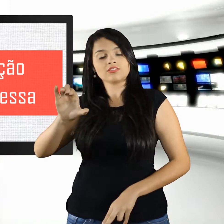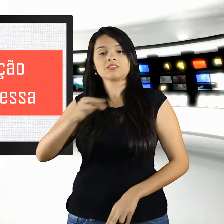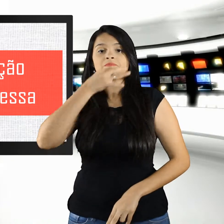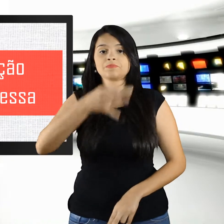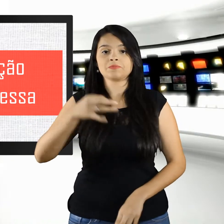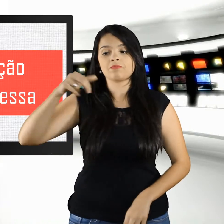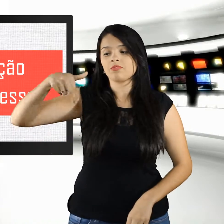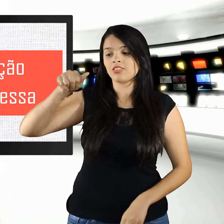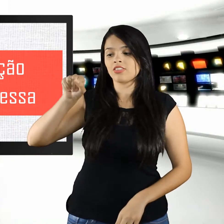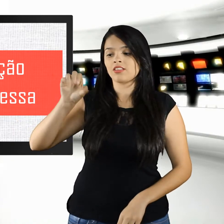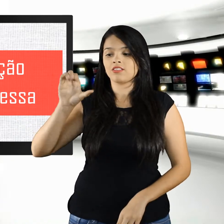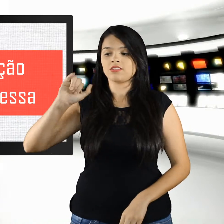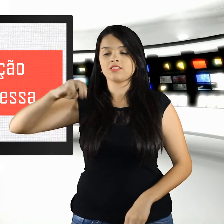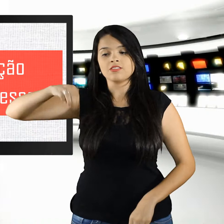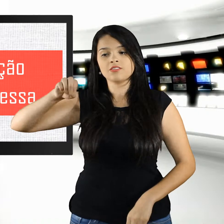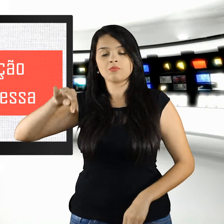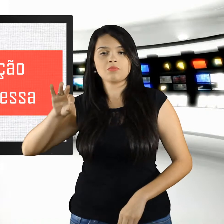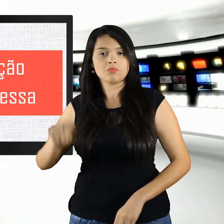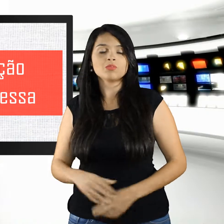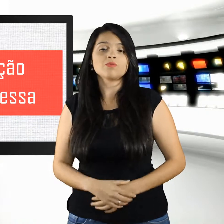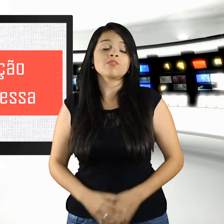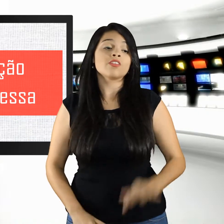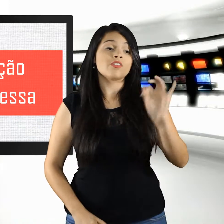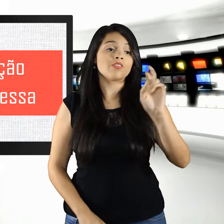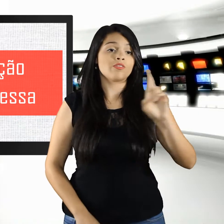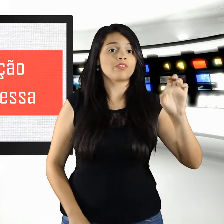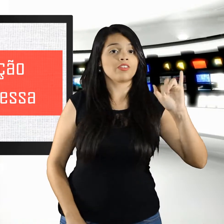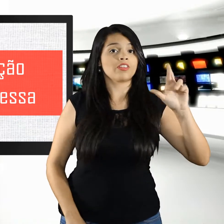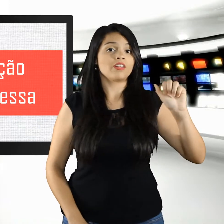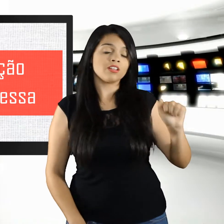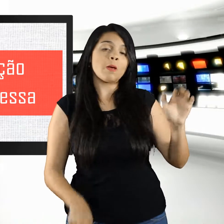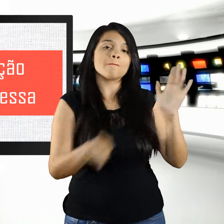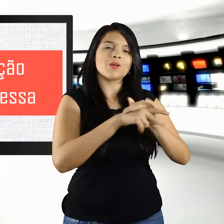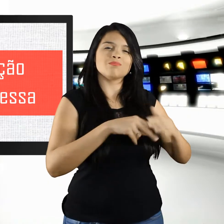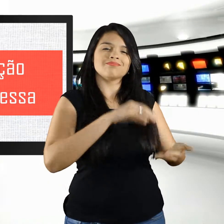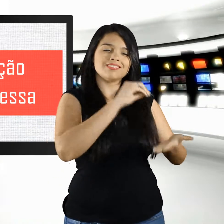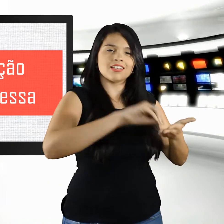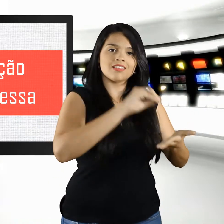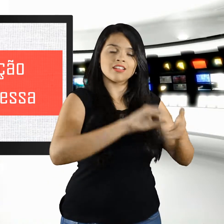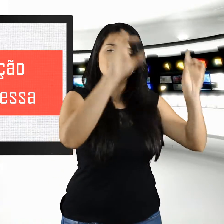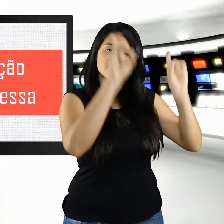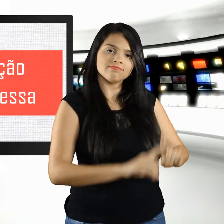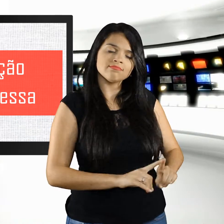Ferreira informa que a equipe da SNPD já está analisando a questão dos prazos estabelecidos pelo Decreto